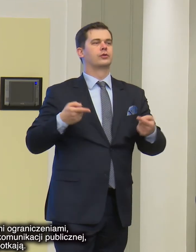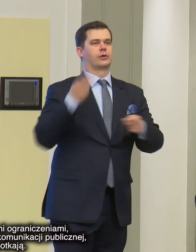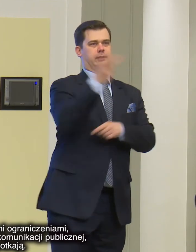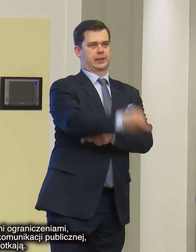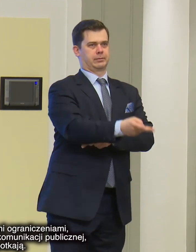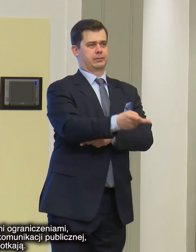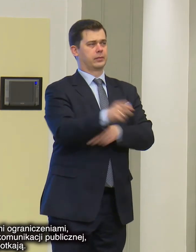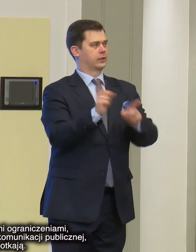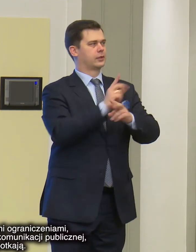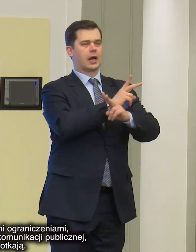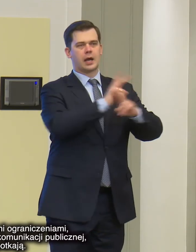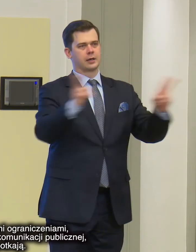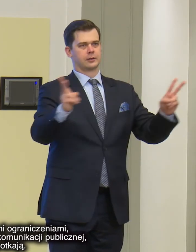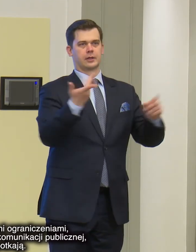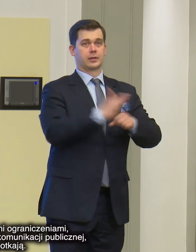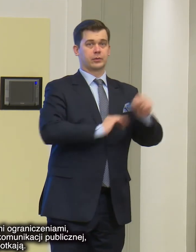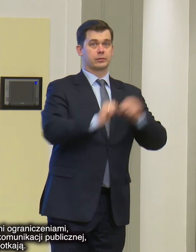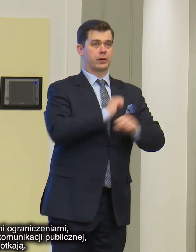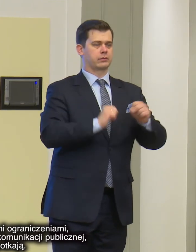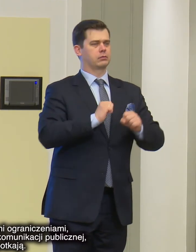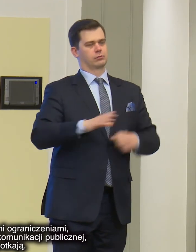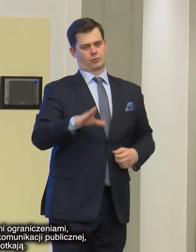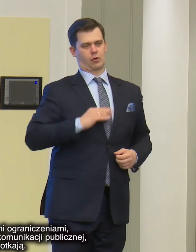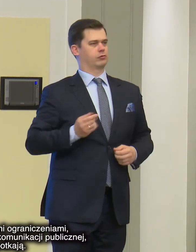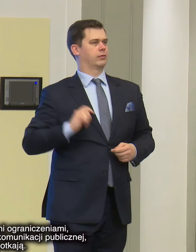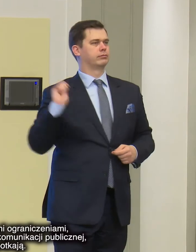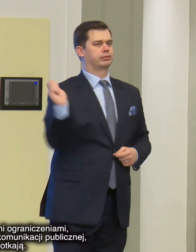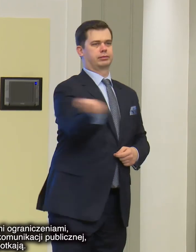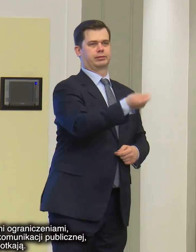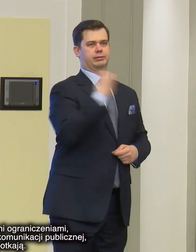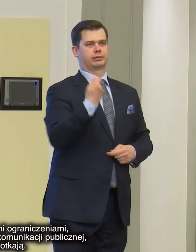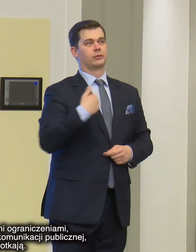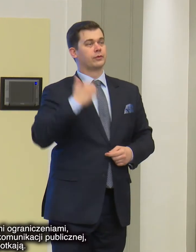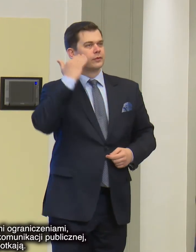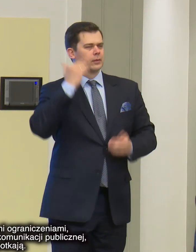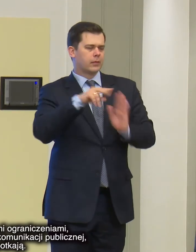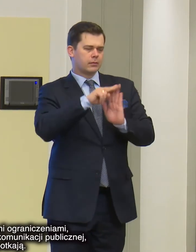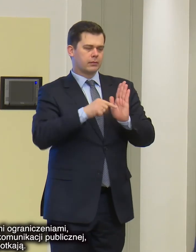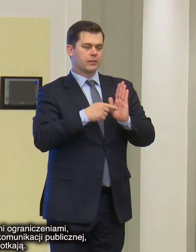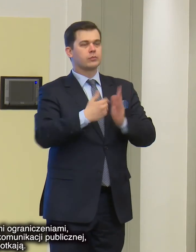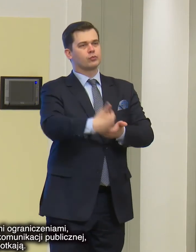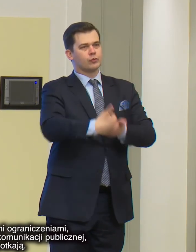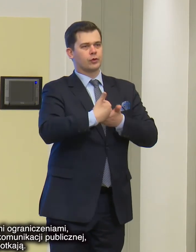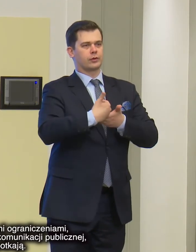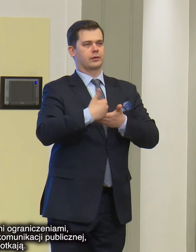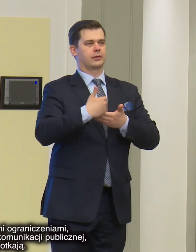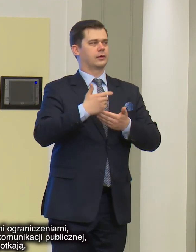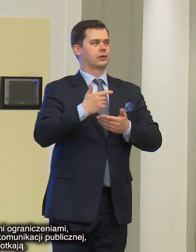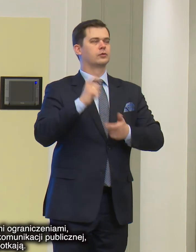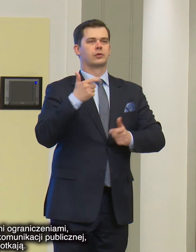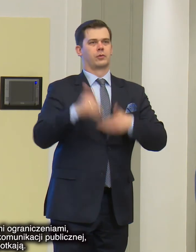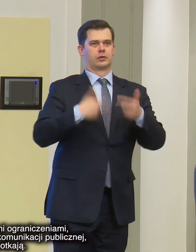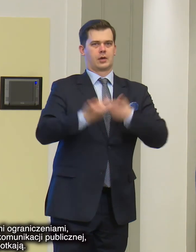pomagałaby osobom z różnymi ograniczeniami, z niepełnosprawnościami, dowiedzieć się tak naprawdę, na co mogą